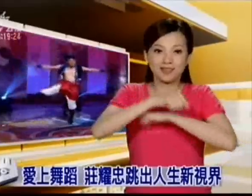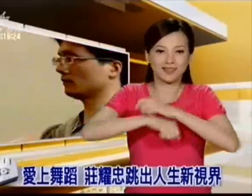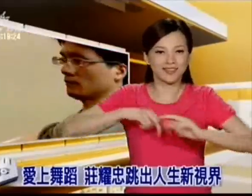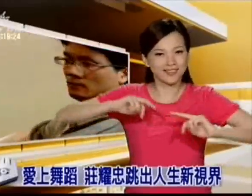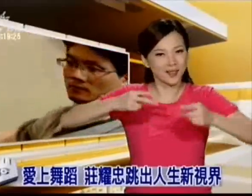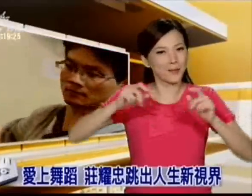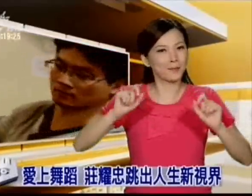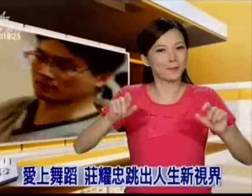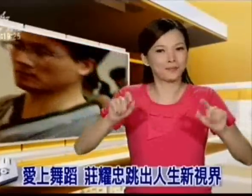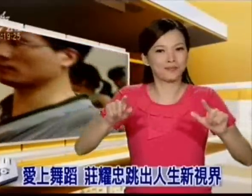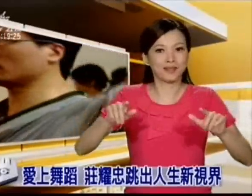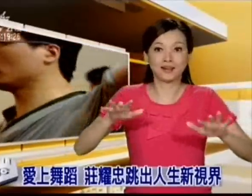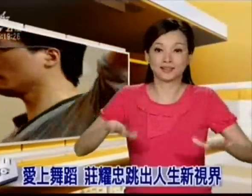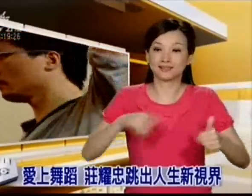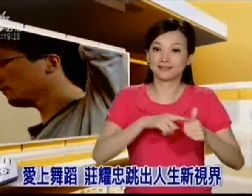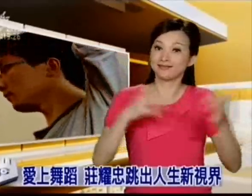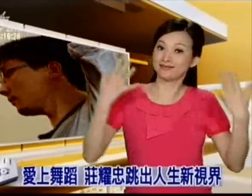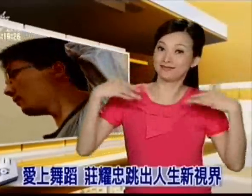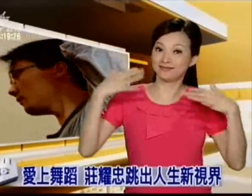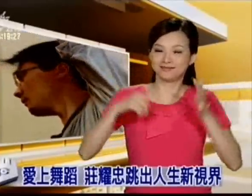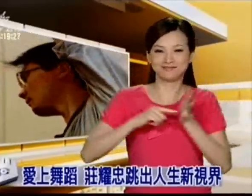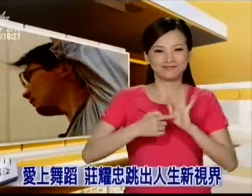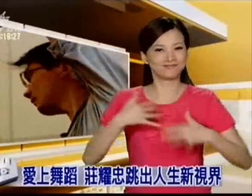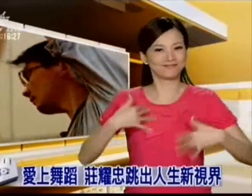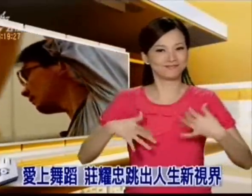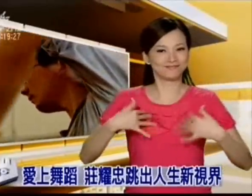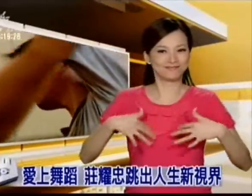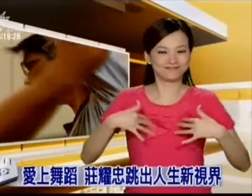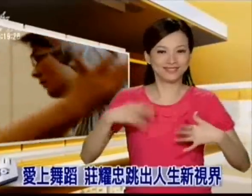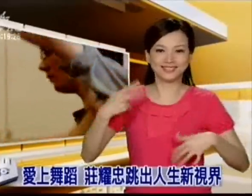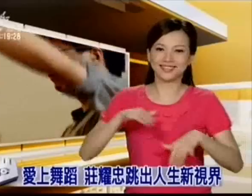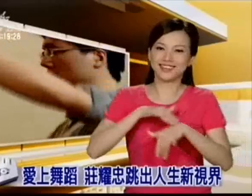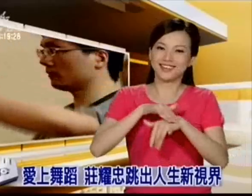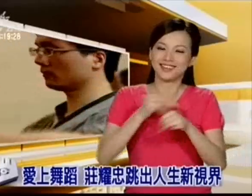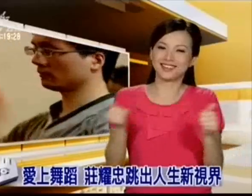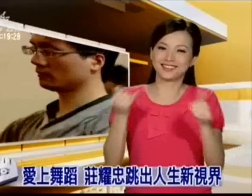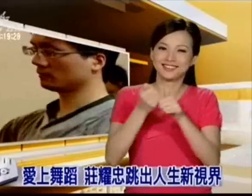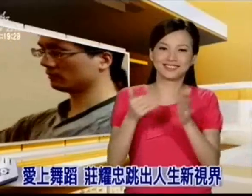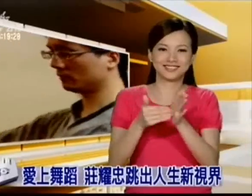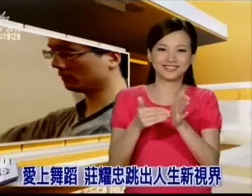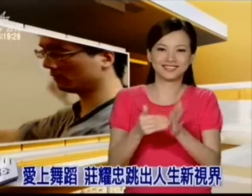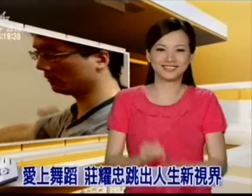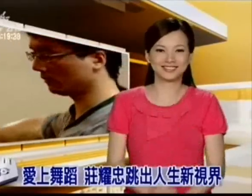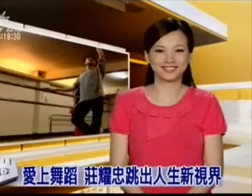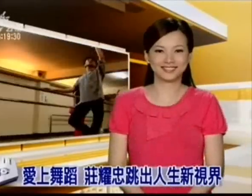生。现在他不只可以享受跳舞的快乐，还找到了人生的另一半。